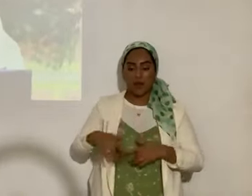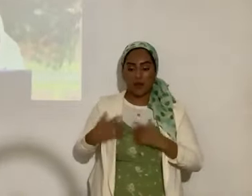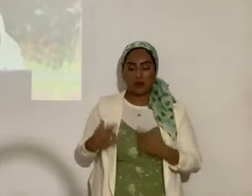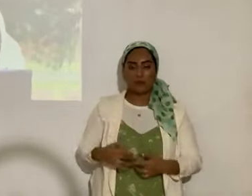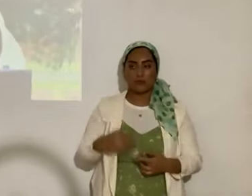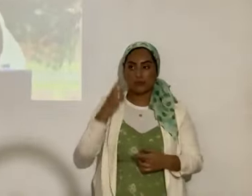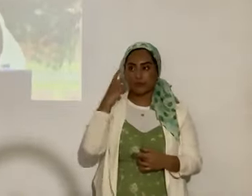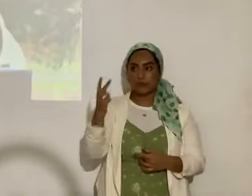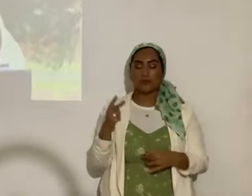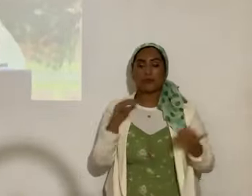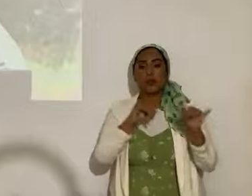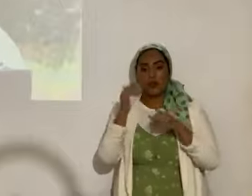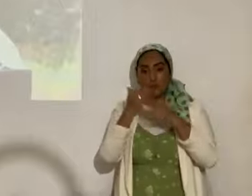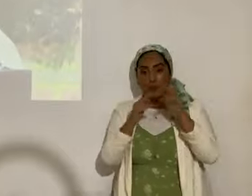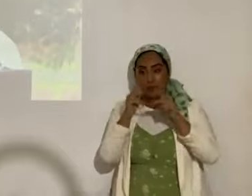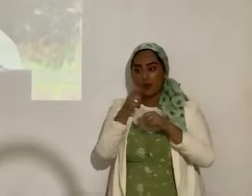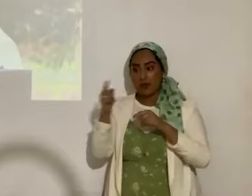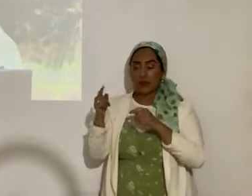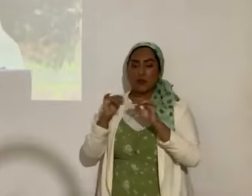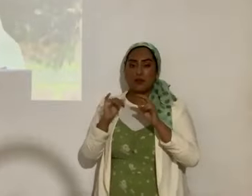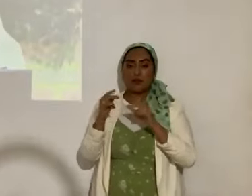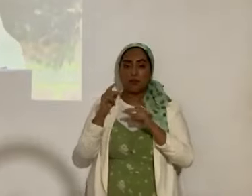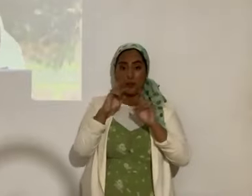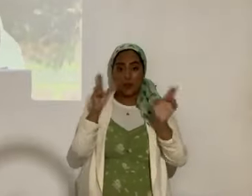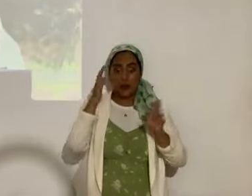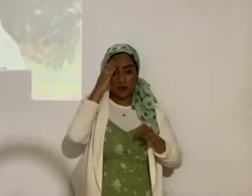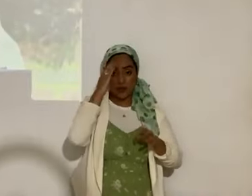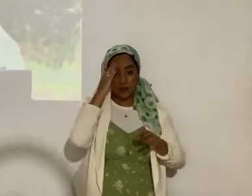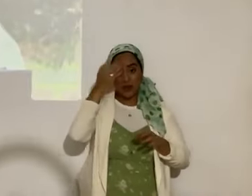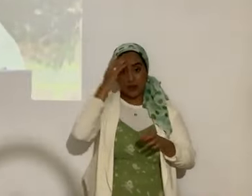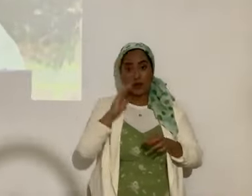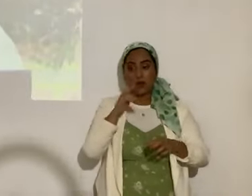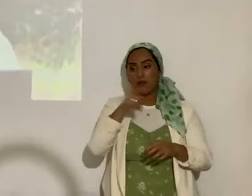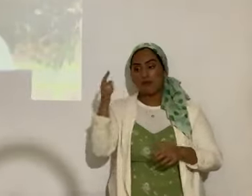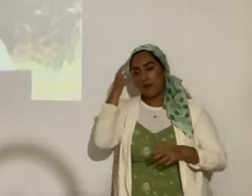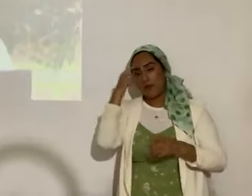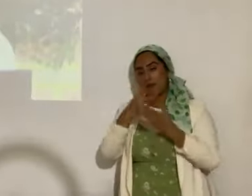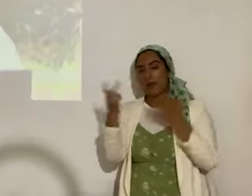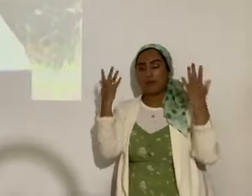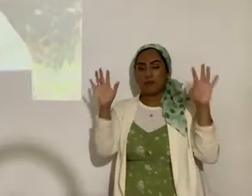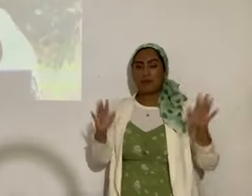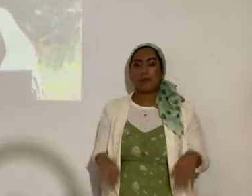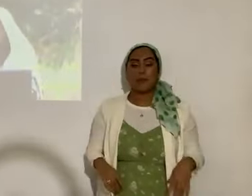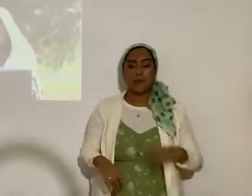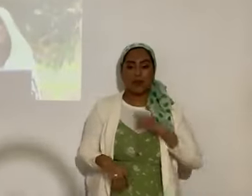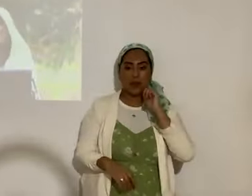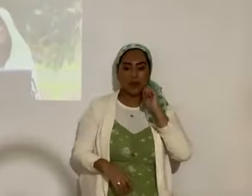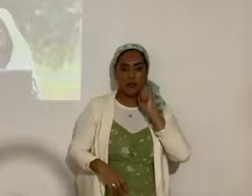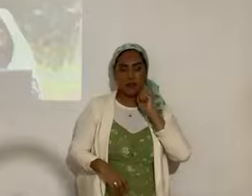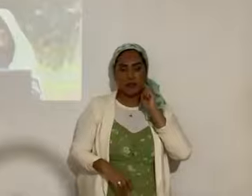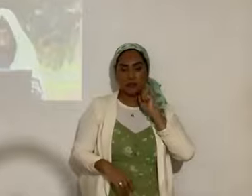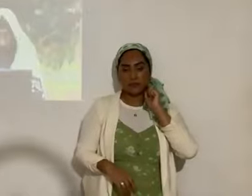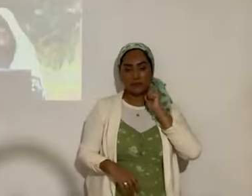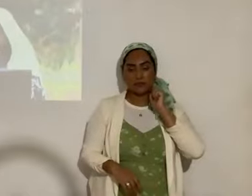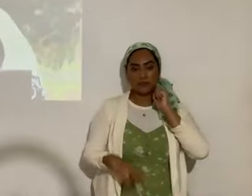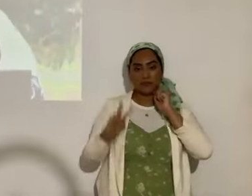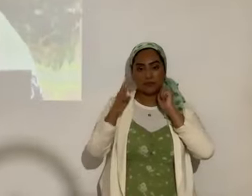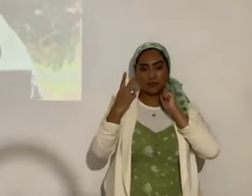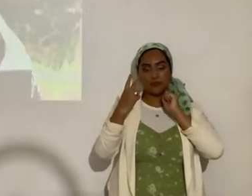porque también hay personas que ya hacen lo mal conociéndolo bien y ya su mente reprobadas Perdón segunda de crónicas